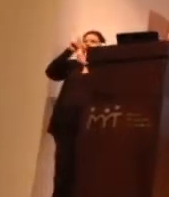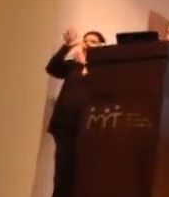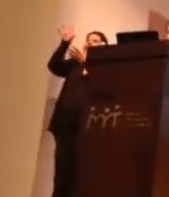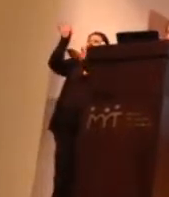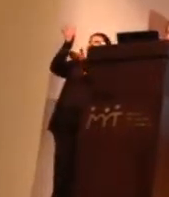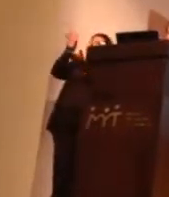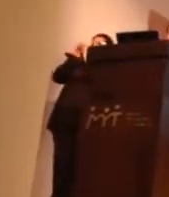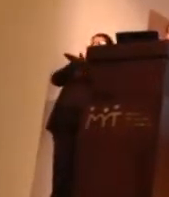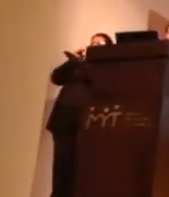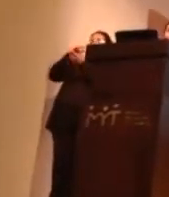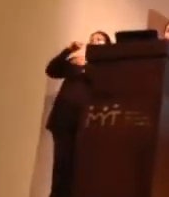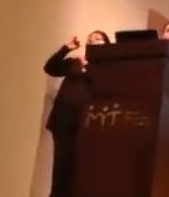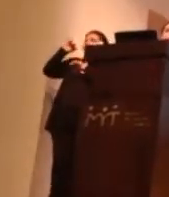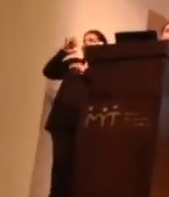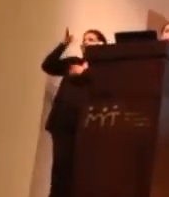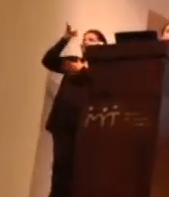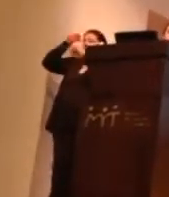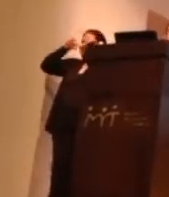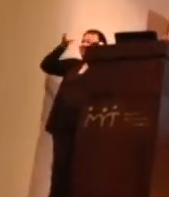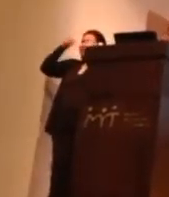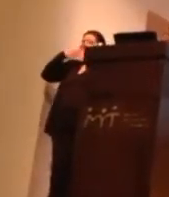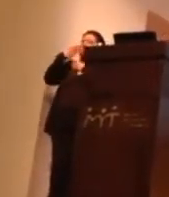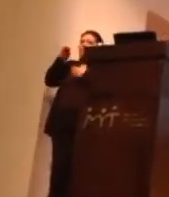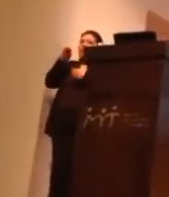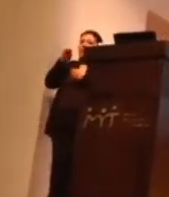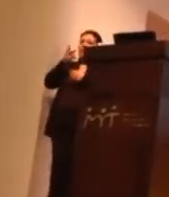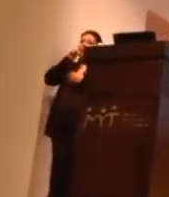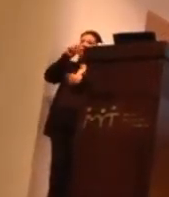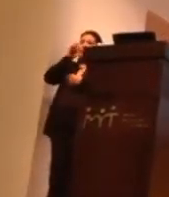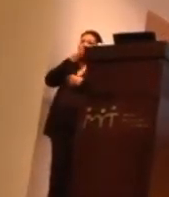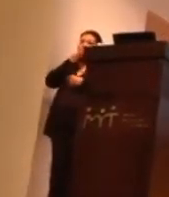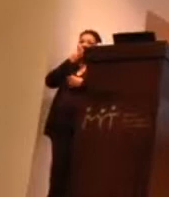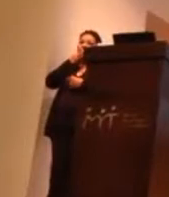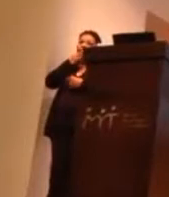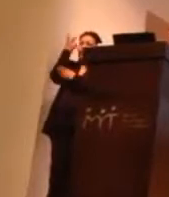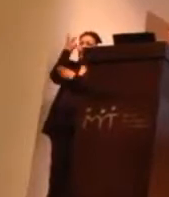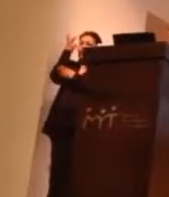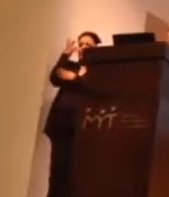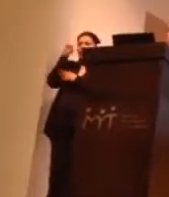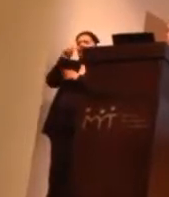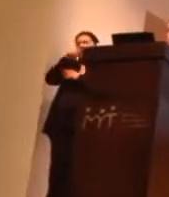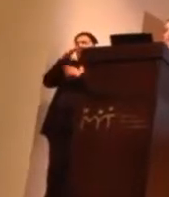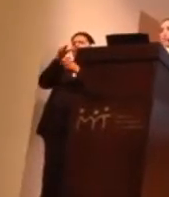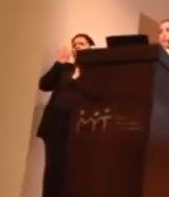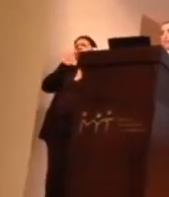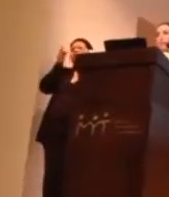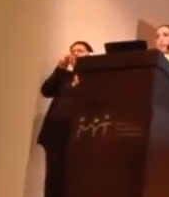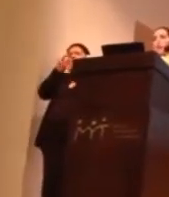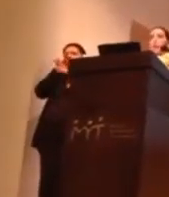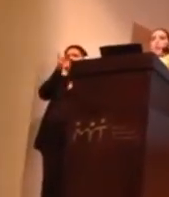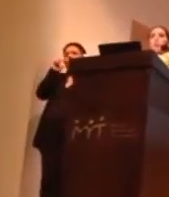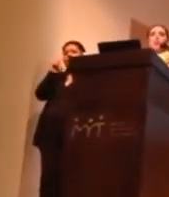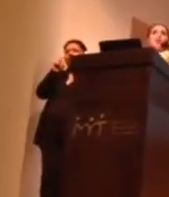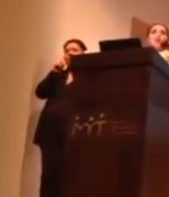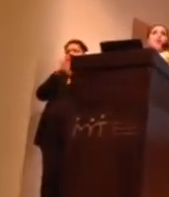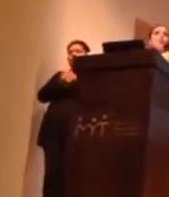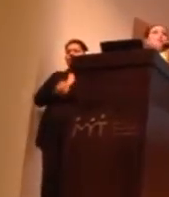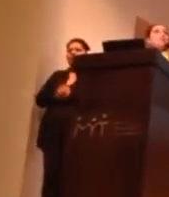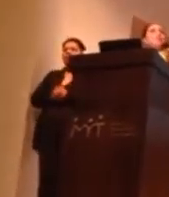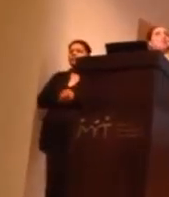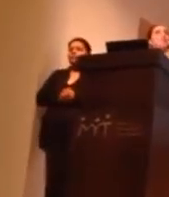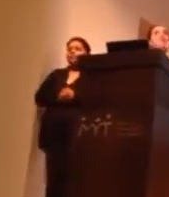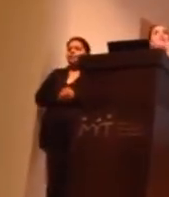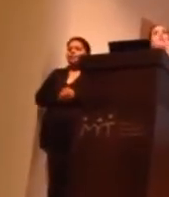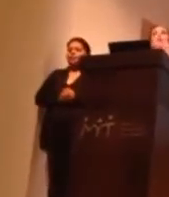le dice. ¿Okay? Y segundo, pues sí puedes manejar algunas estrategias. Sí puedes manejar